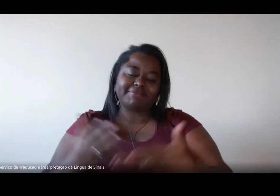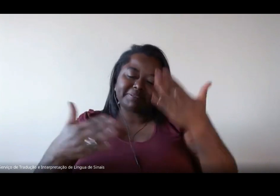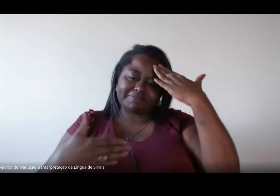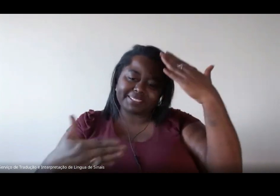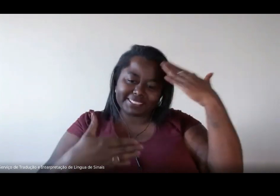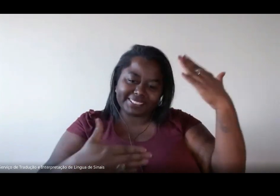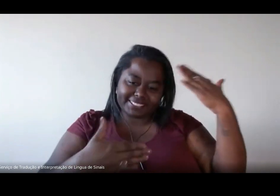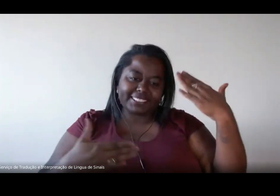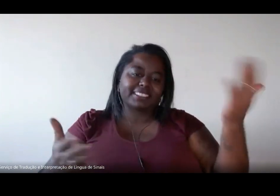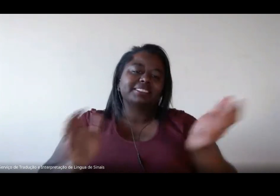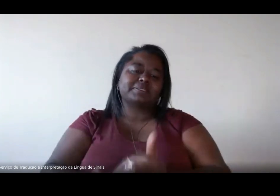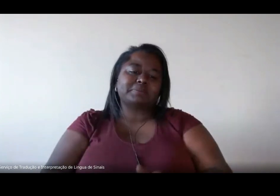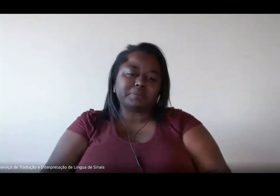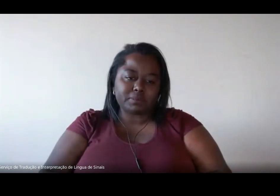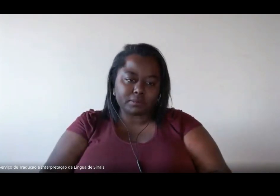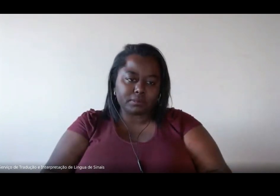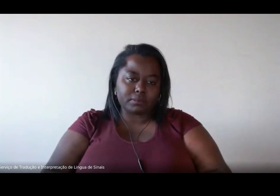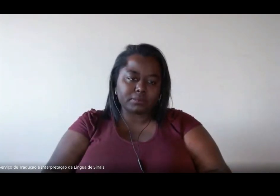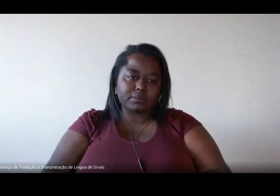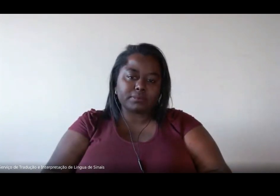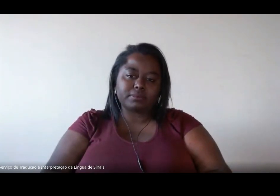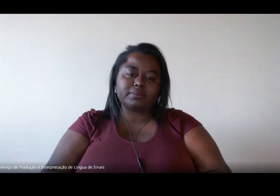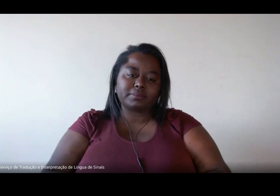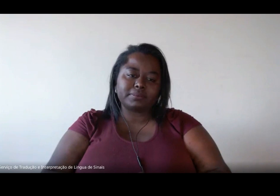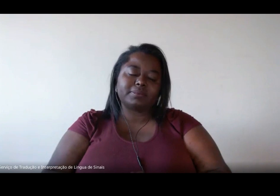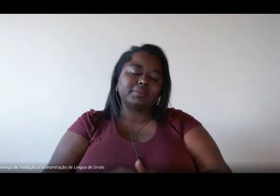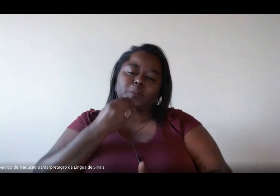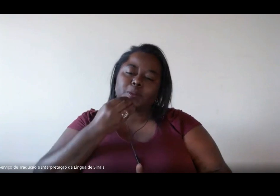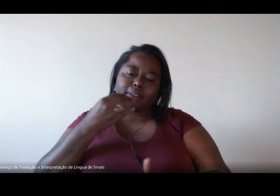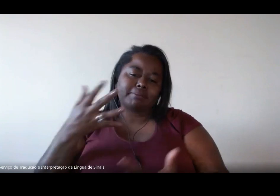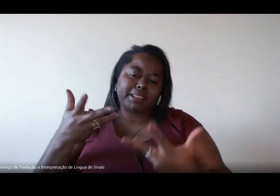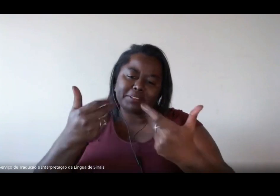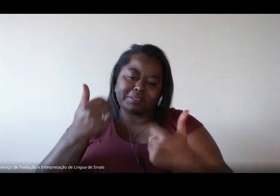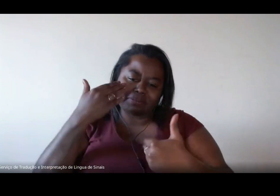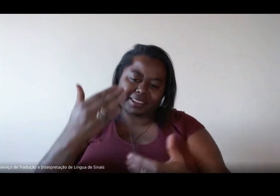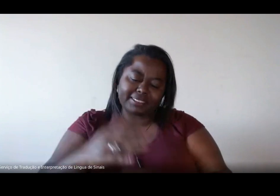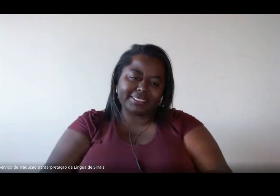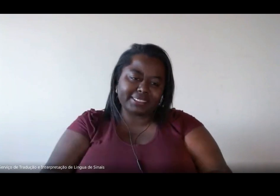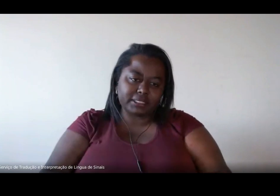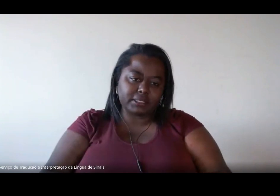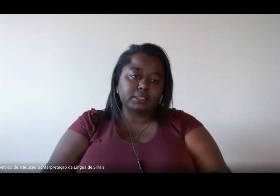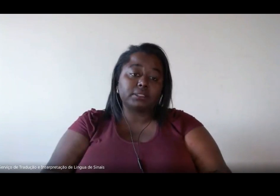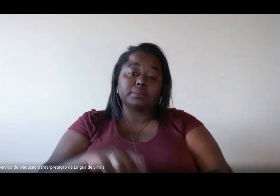Obrigado, viu, gente? Obrigada, gente. Muito obrigado. Obrigado mesmo. Obrigado por essa oportunidade maravilhosa.